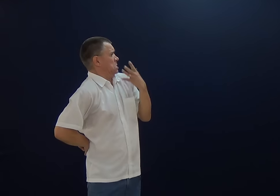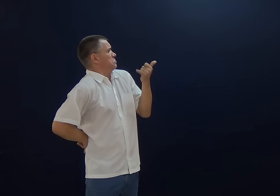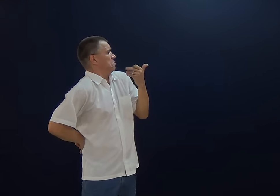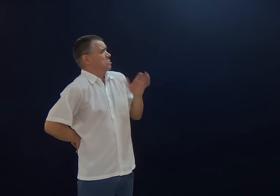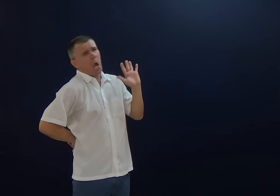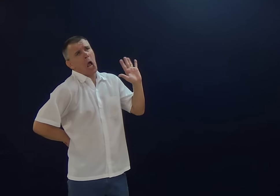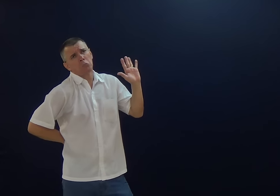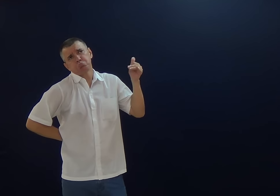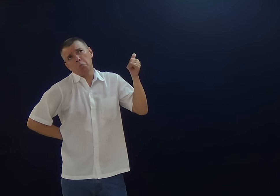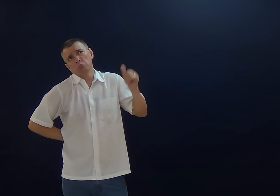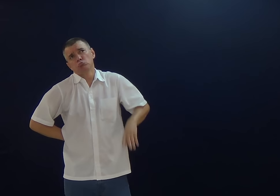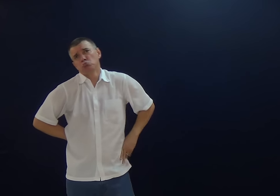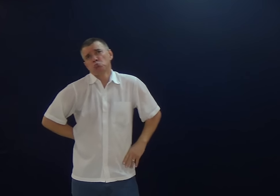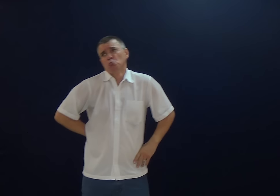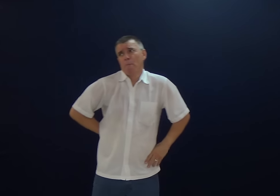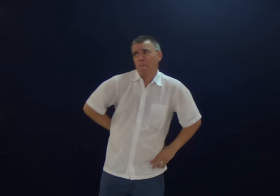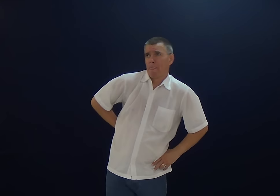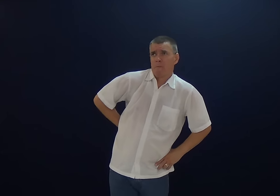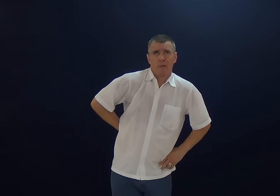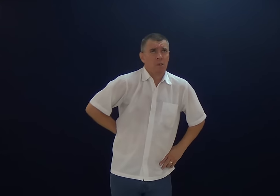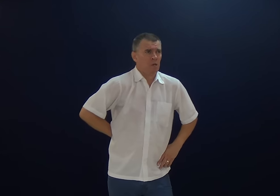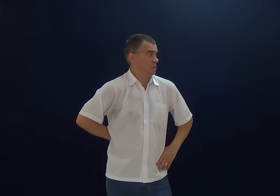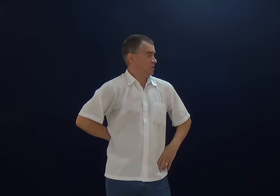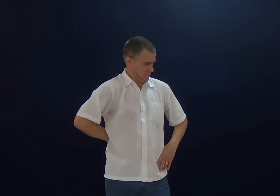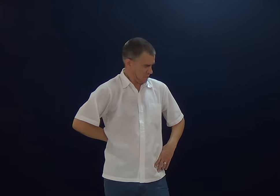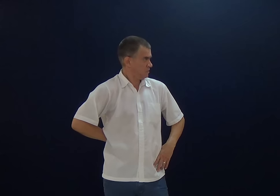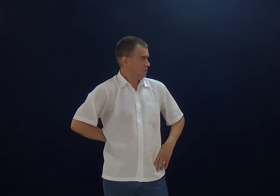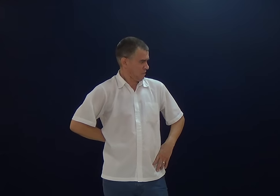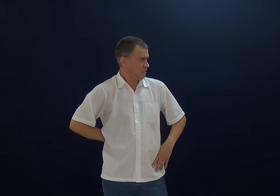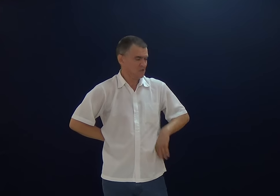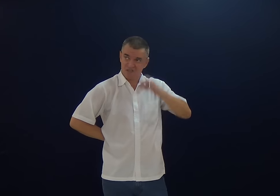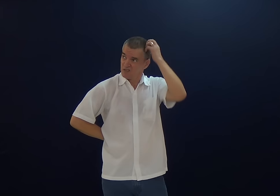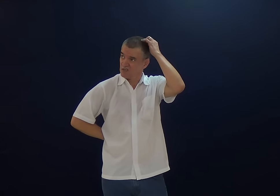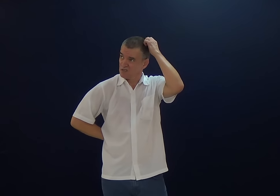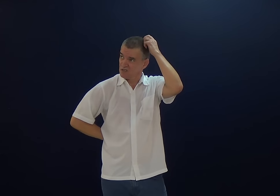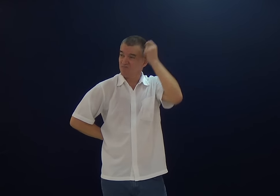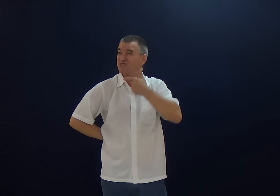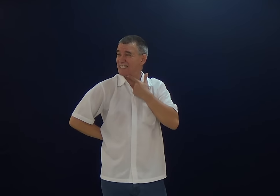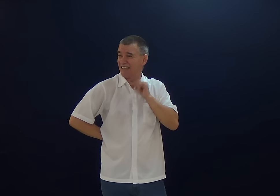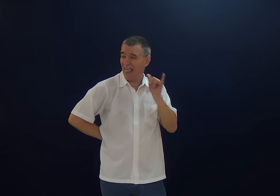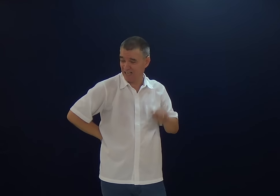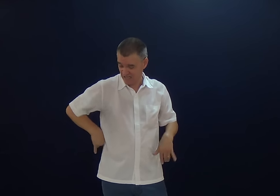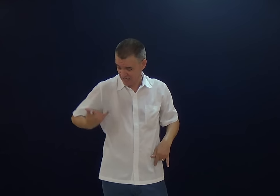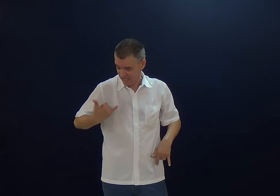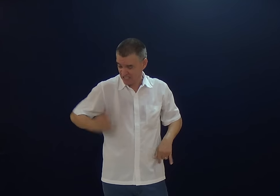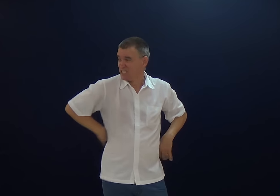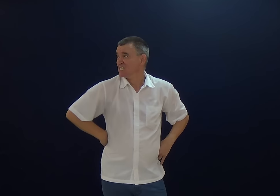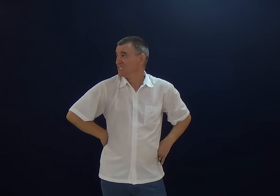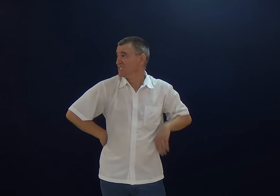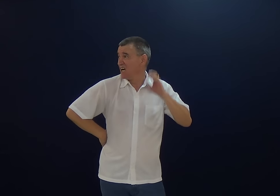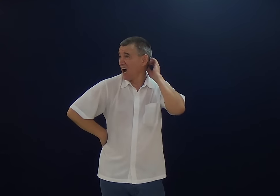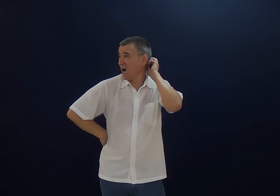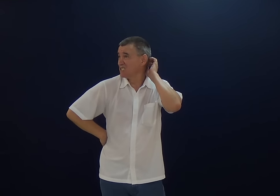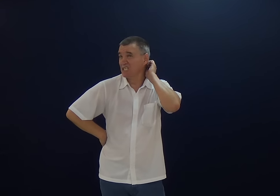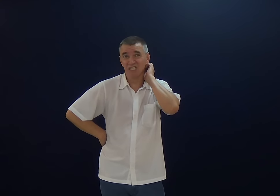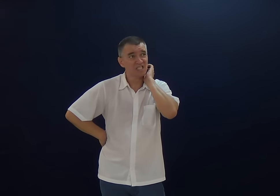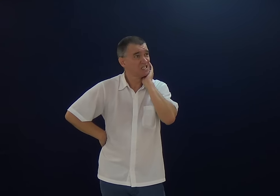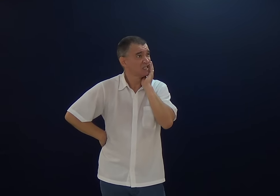sua cara tá um pouco não não tô bem tô bem tô bem sim né tô bem ai meu Deus e agora eu falo não falo tá aqui essa fofoca e